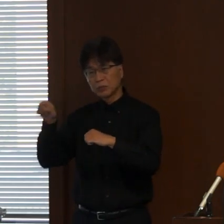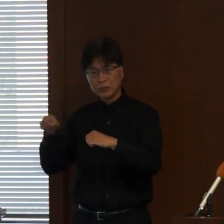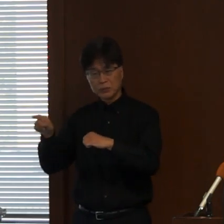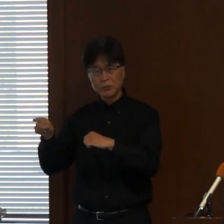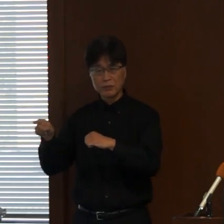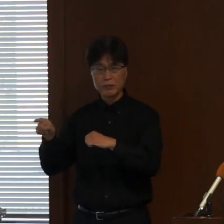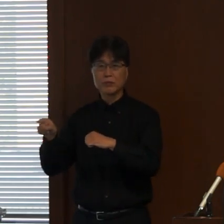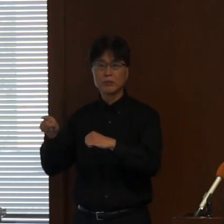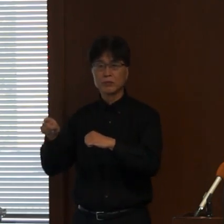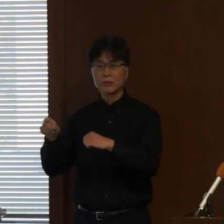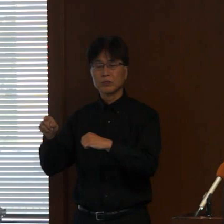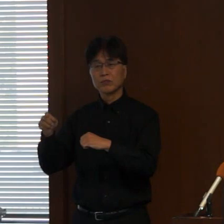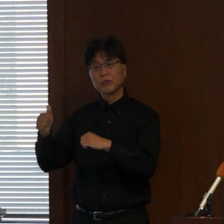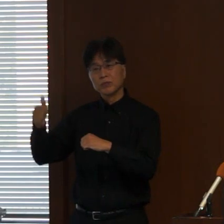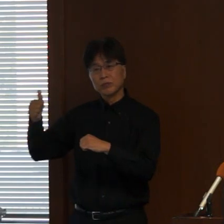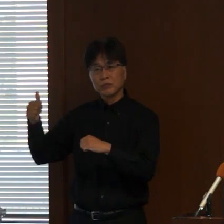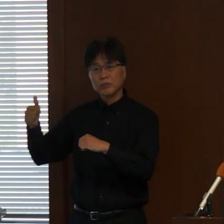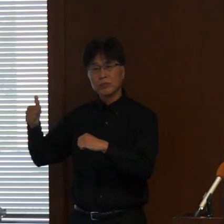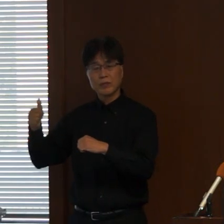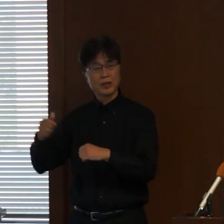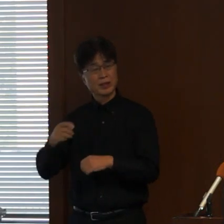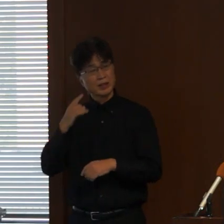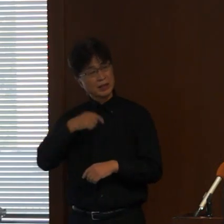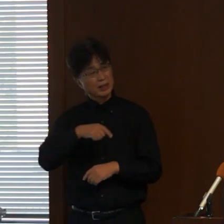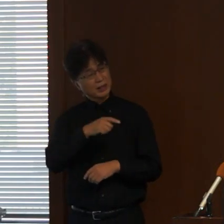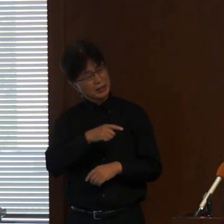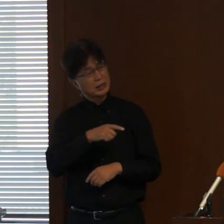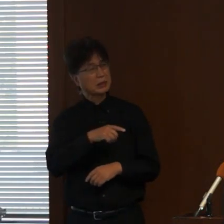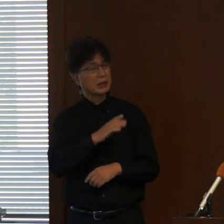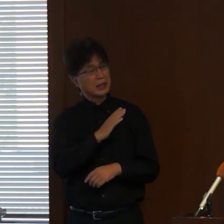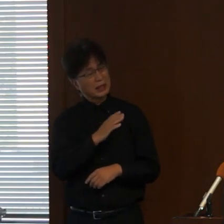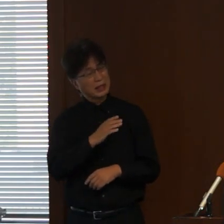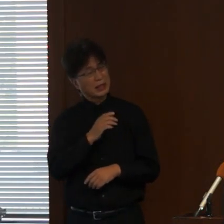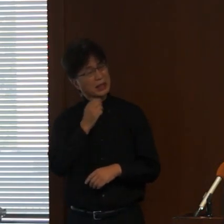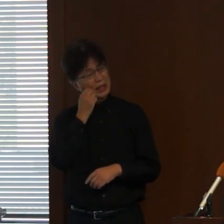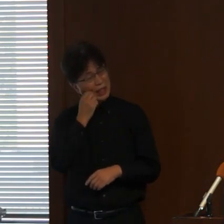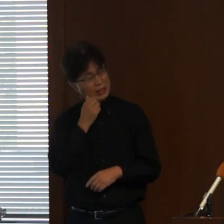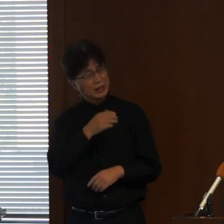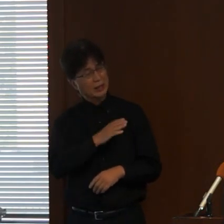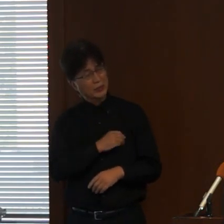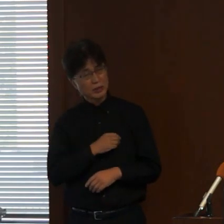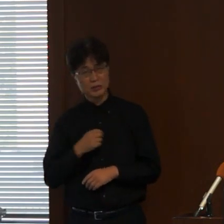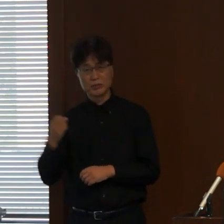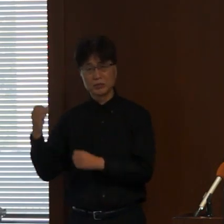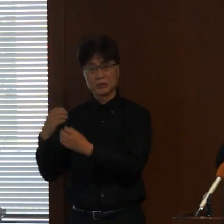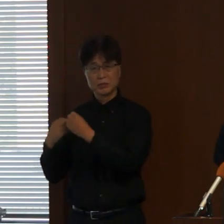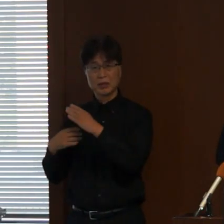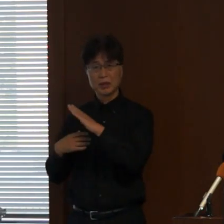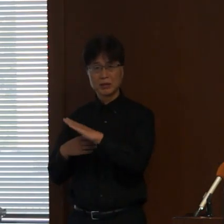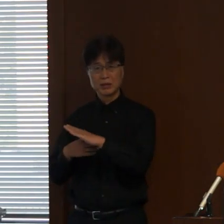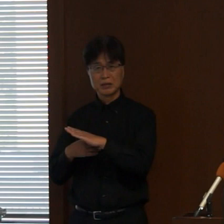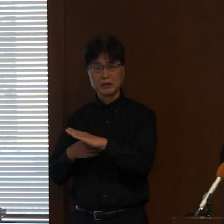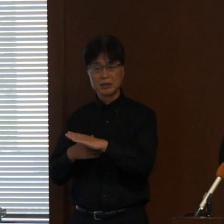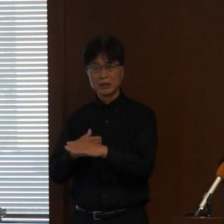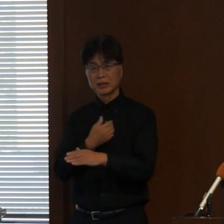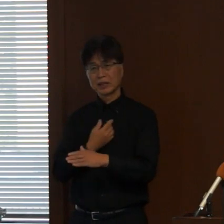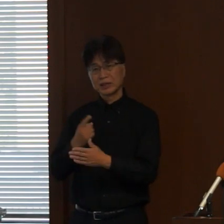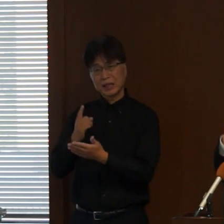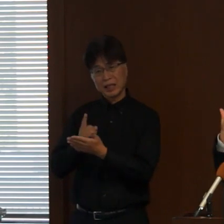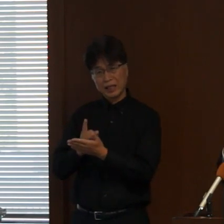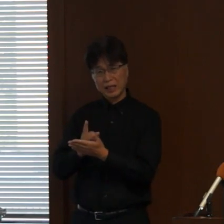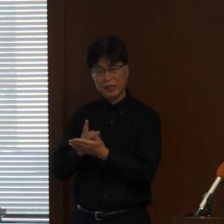かあんまり出てないのに佐賀に来れなくて寂しいっていう声も聞いているし、なんていうかできる限り